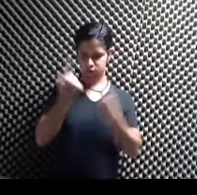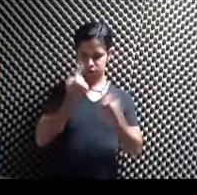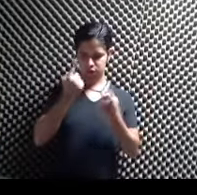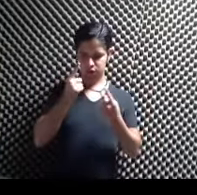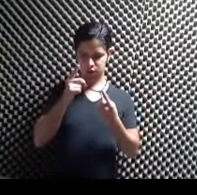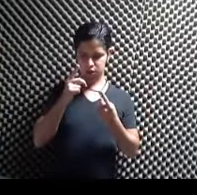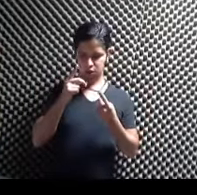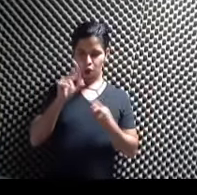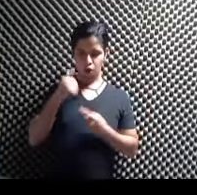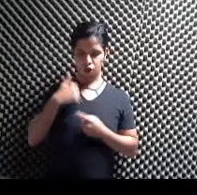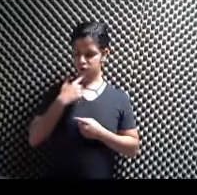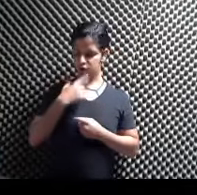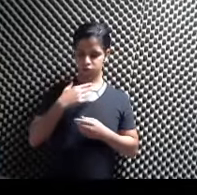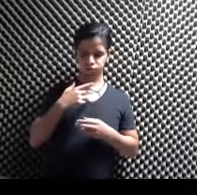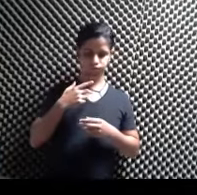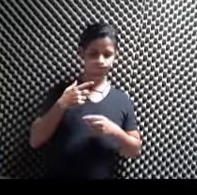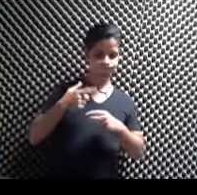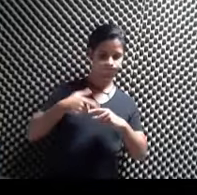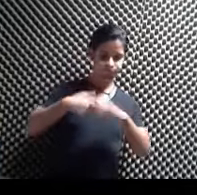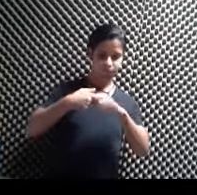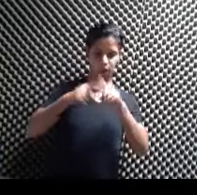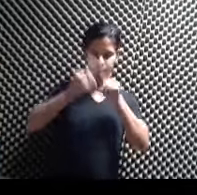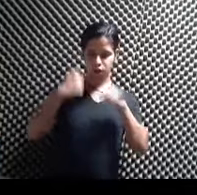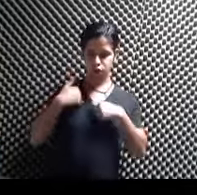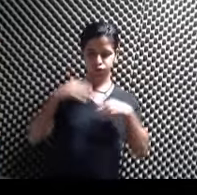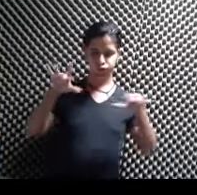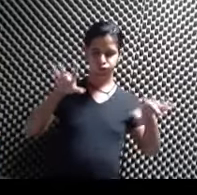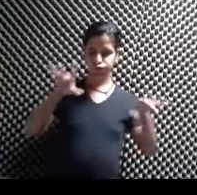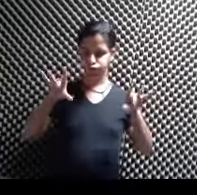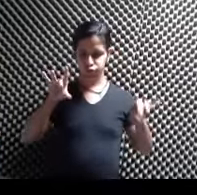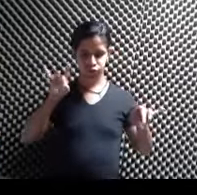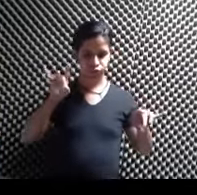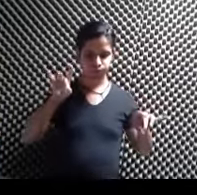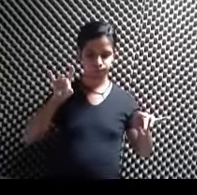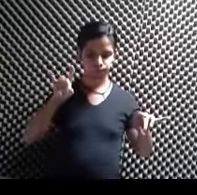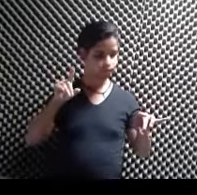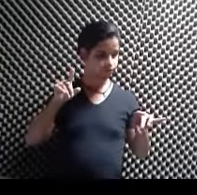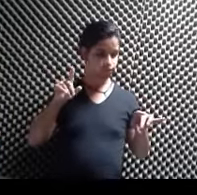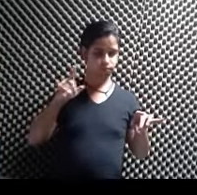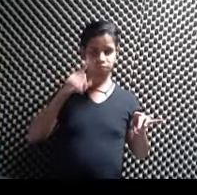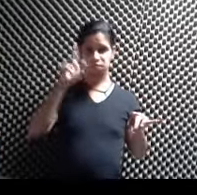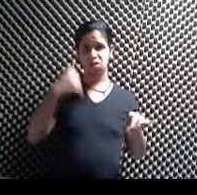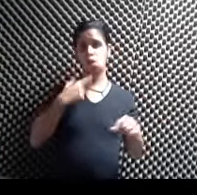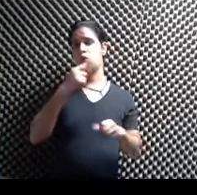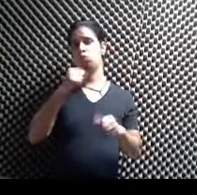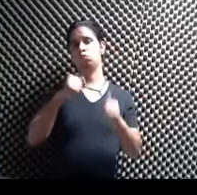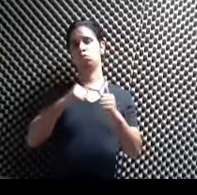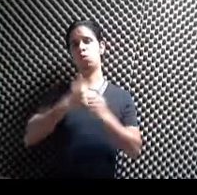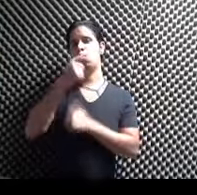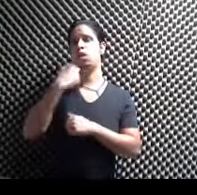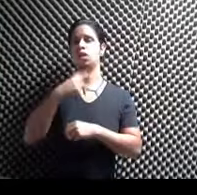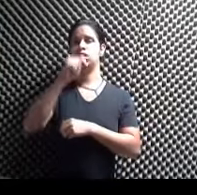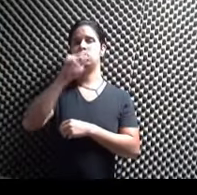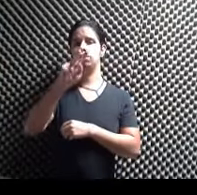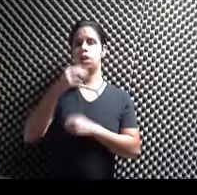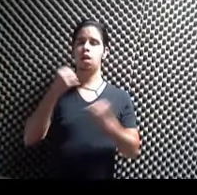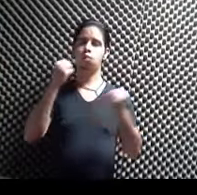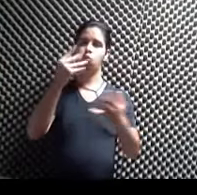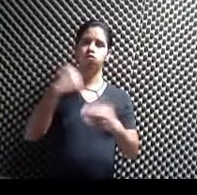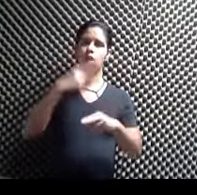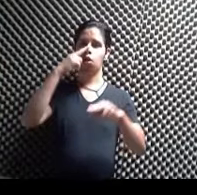tenga break de escoger, es que me han hecho escoger porque me han llevado como en televisión, pues mayormente lo que he hecho es